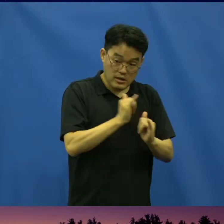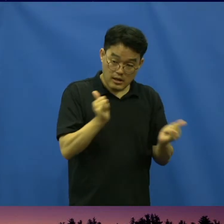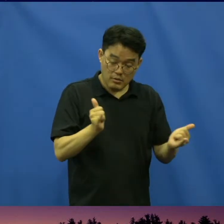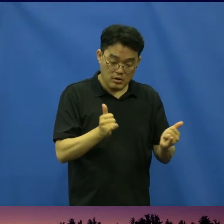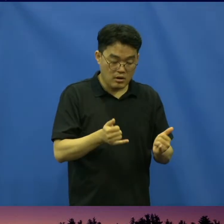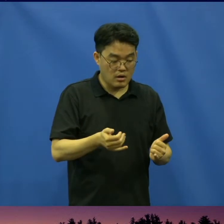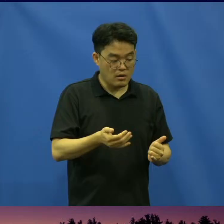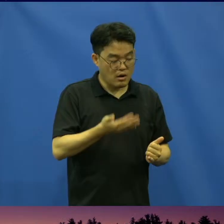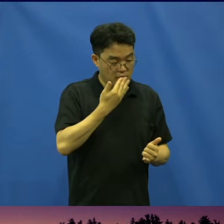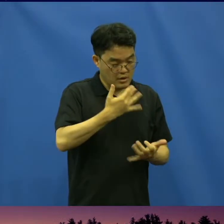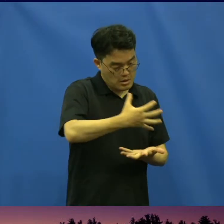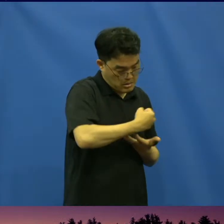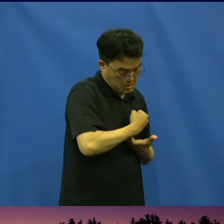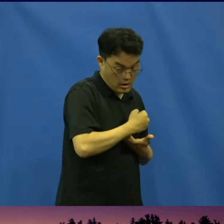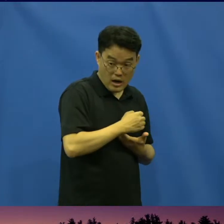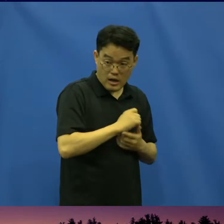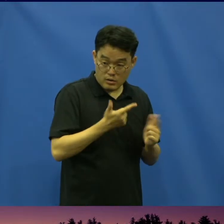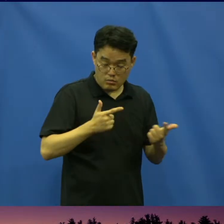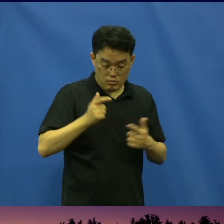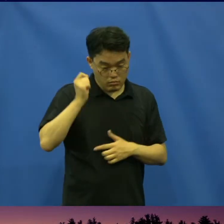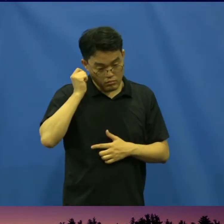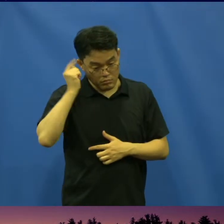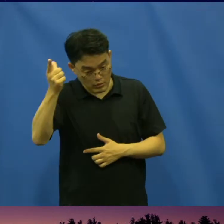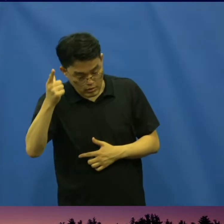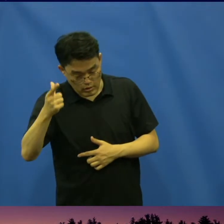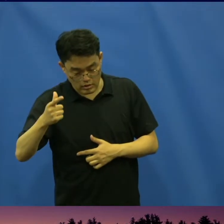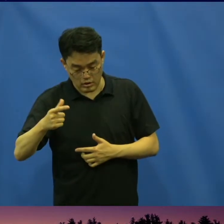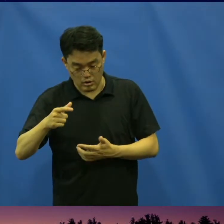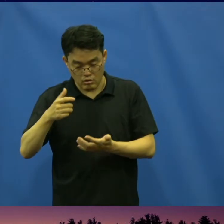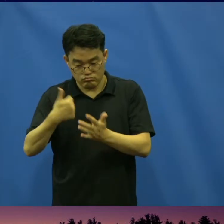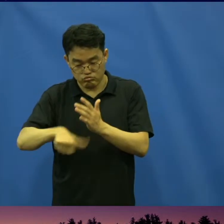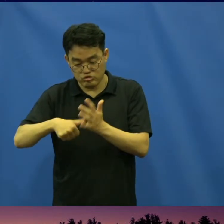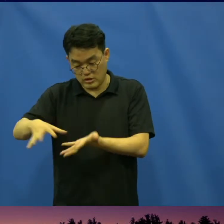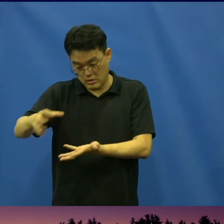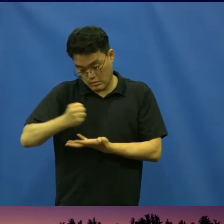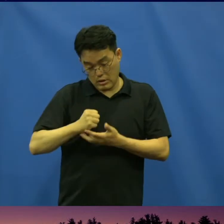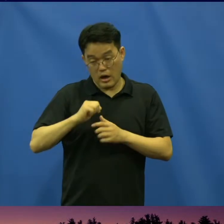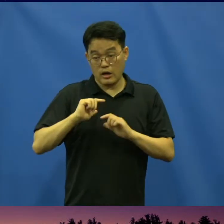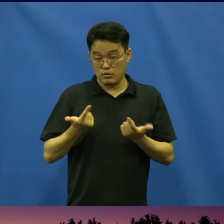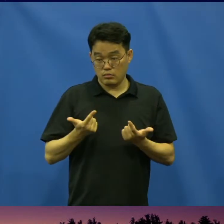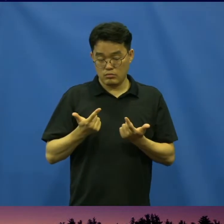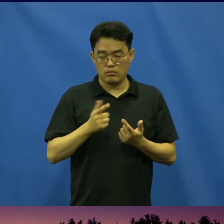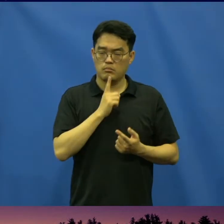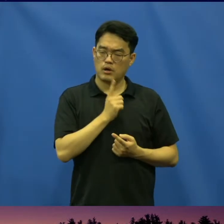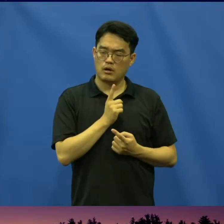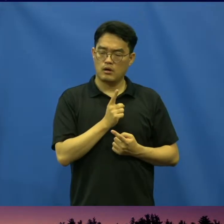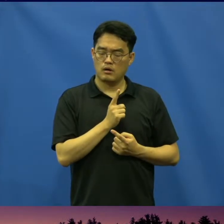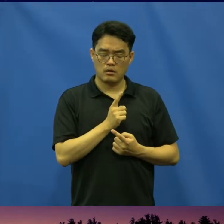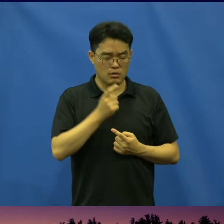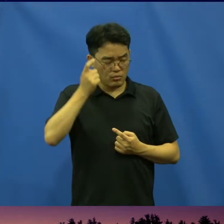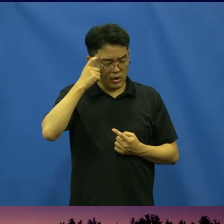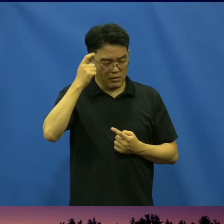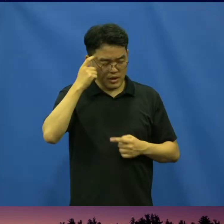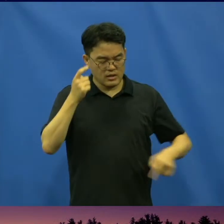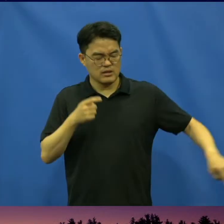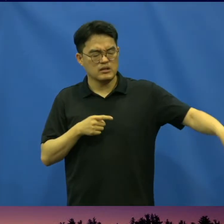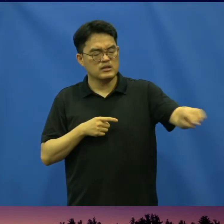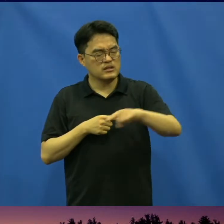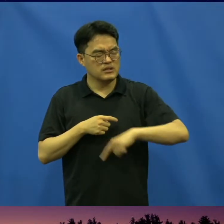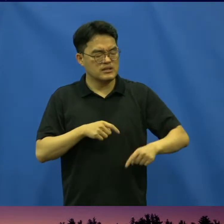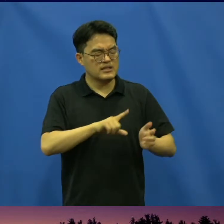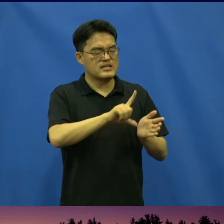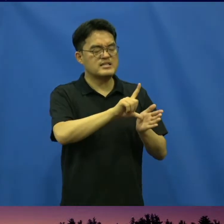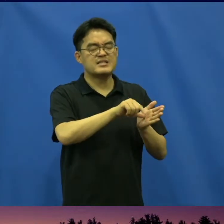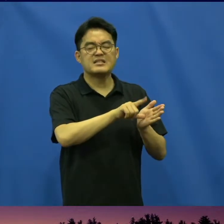명철자들이라고 재물을 얻는 것도 아니고 지식인들이라고 은총을 얻는 것이 아니다. 이는 시기와 기회는 그들 모두에게